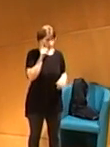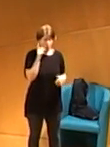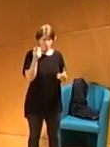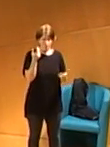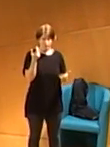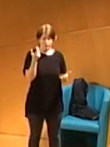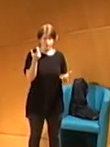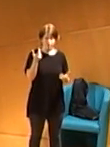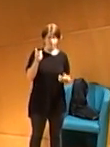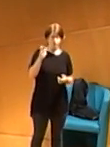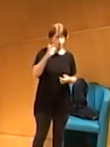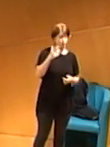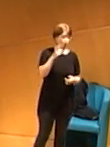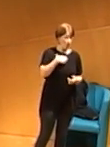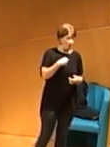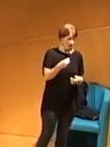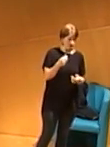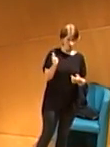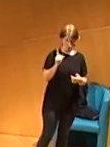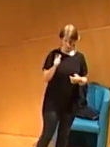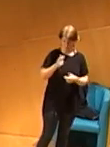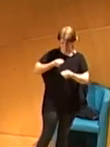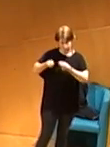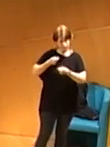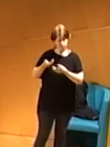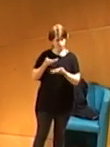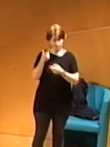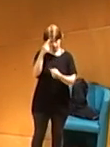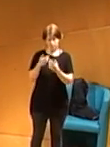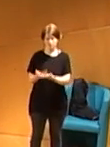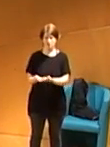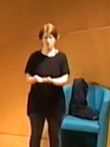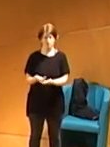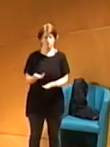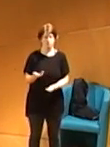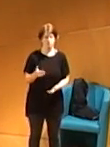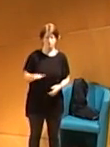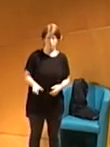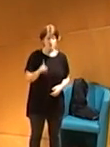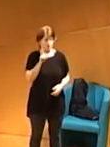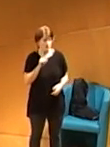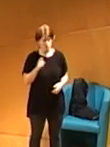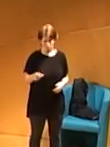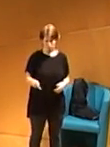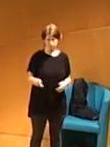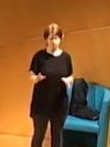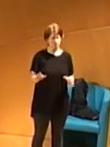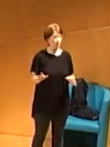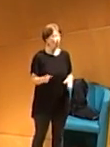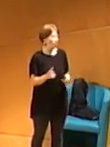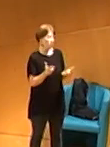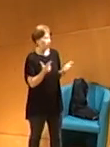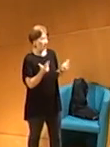déni. Non, tout va bien pour elle, et tout ne va pas bien pour elle. Elle n'en parle pas de ça. Et je pense que, c'est,